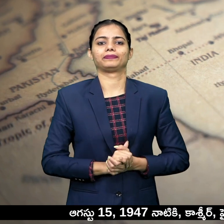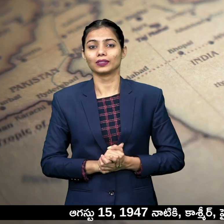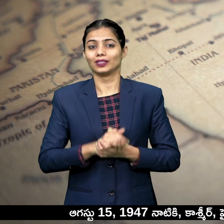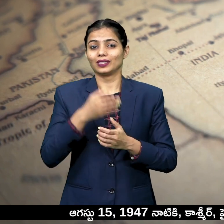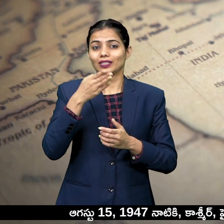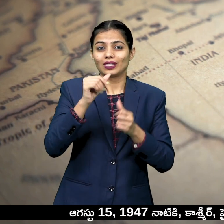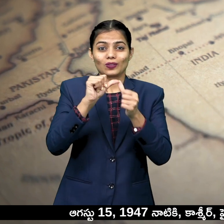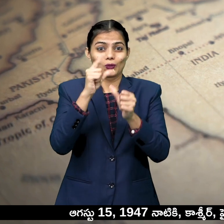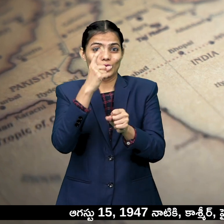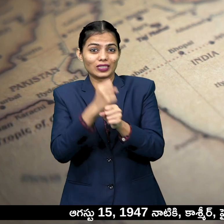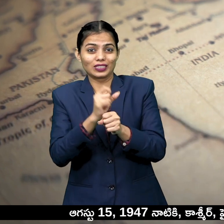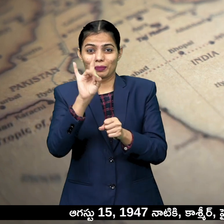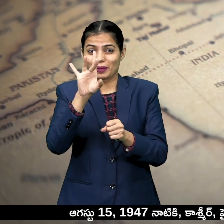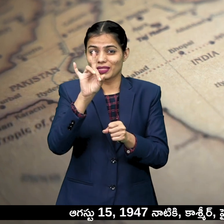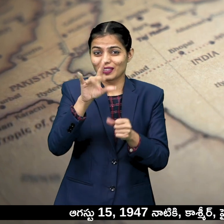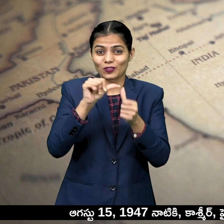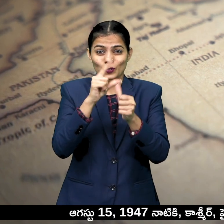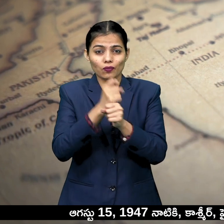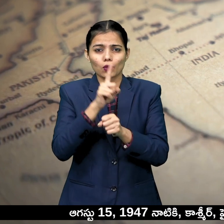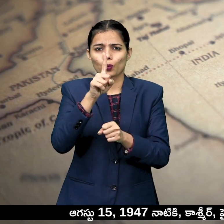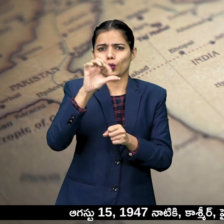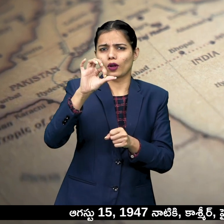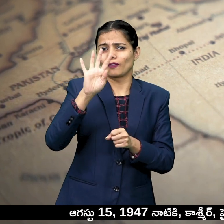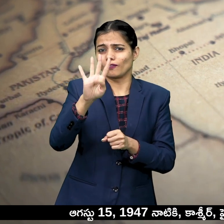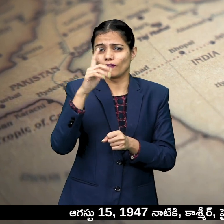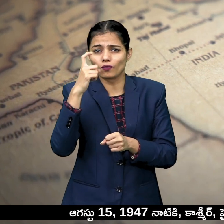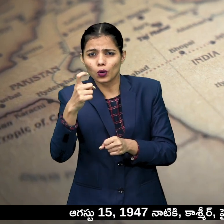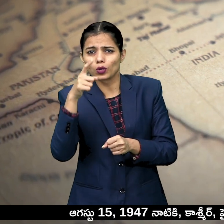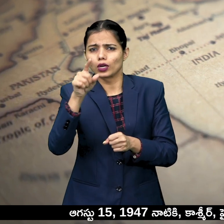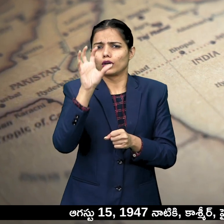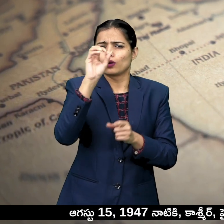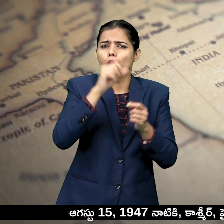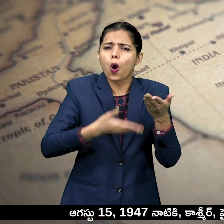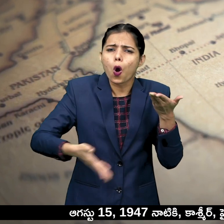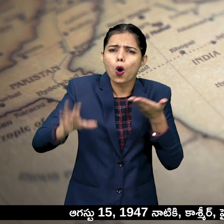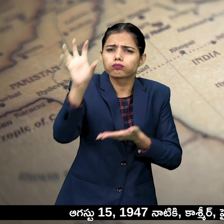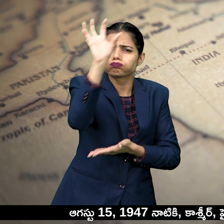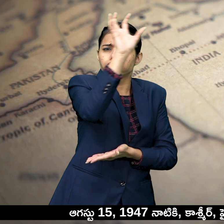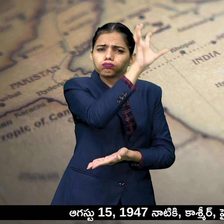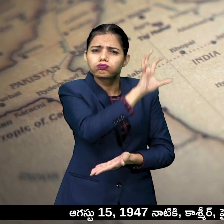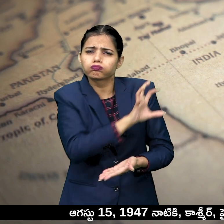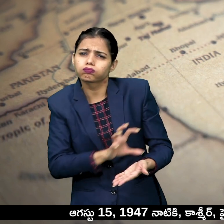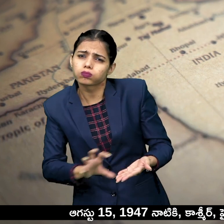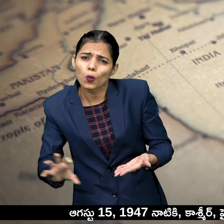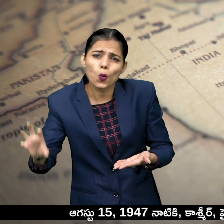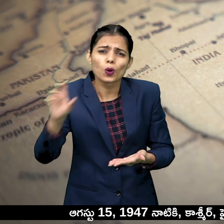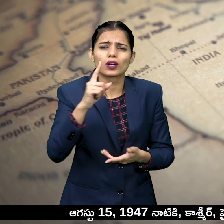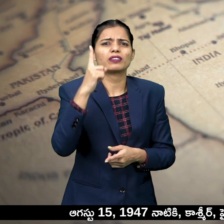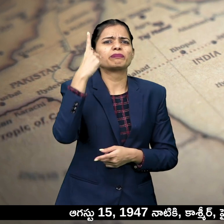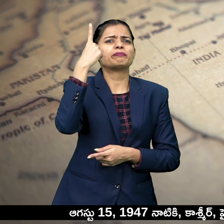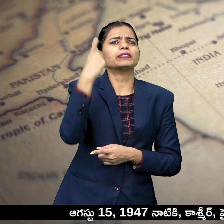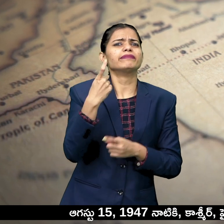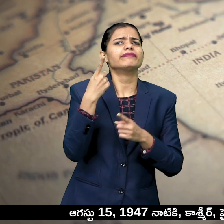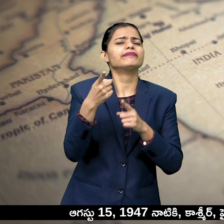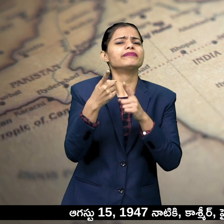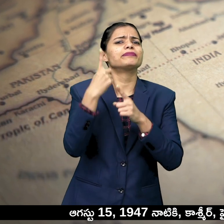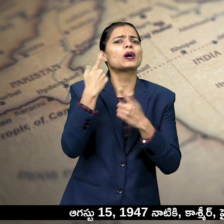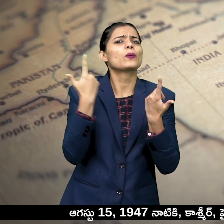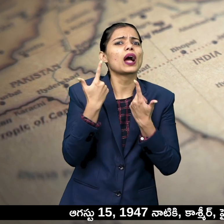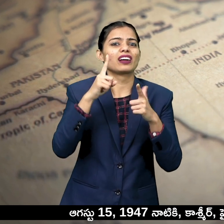ఆగస్టు 15, 1947 నాటికి కాశ్మీర్, హైదరాబాద్ మరియు జునాగఢ్ మినహా అన్ని